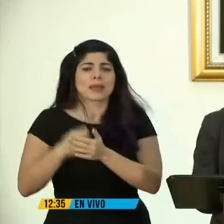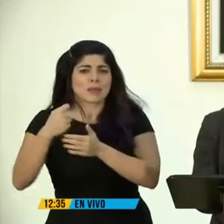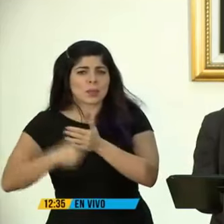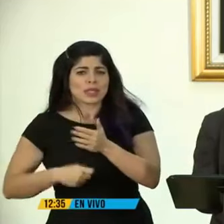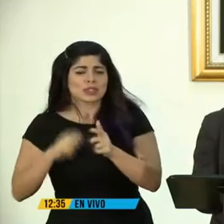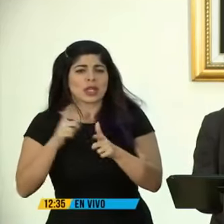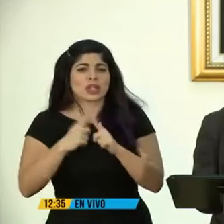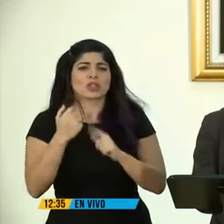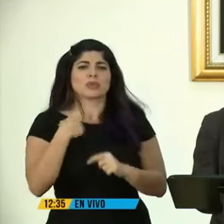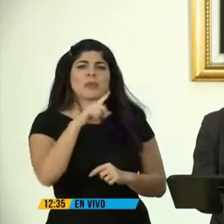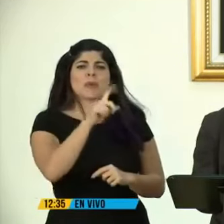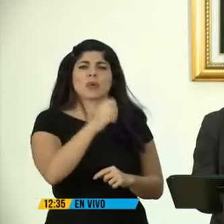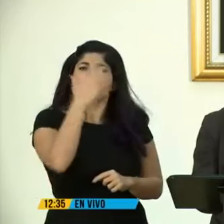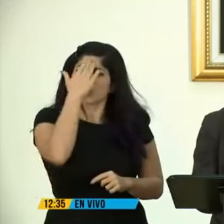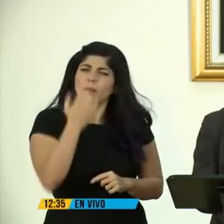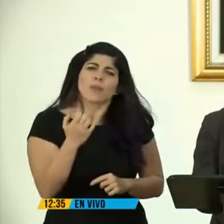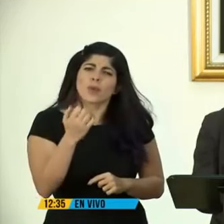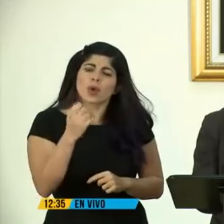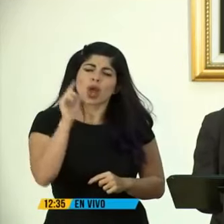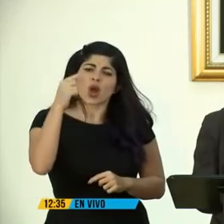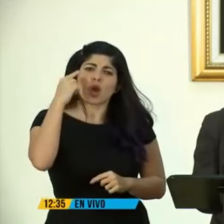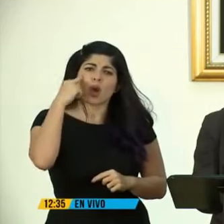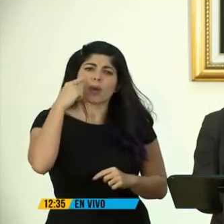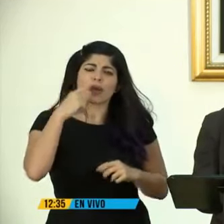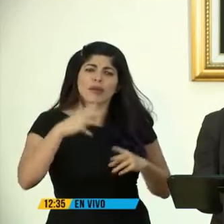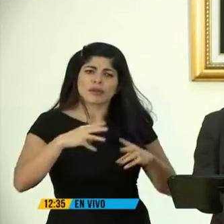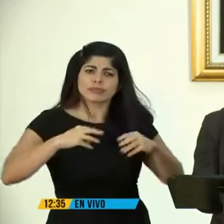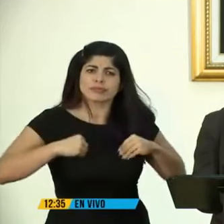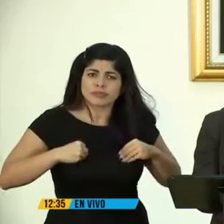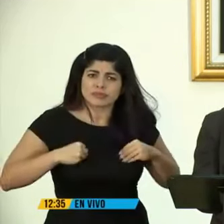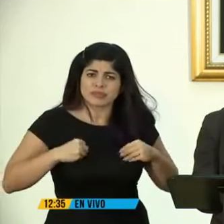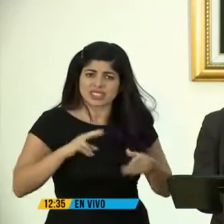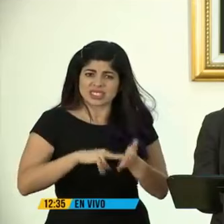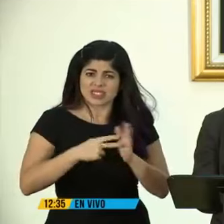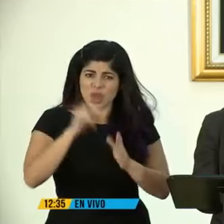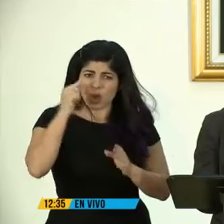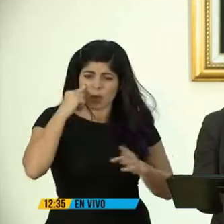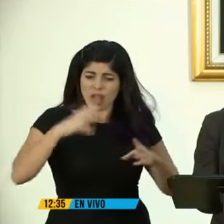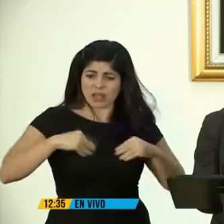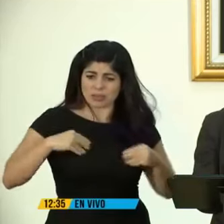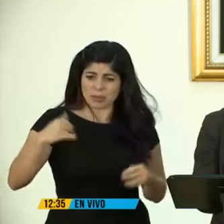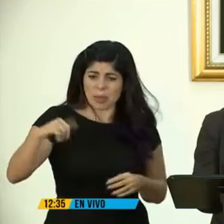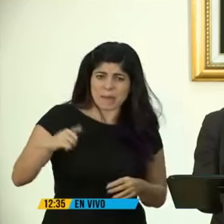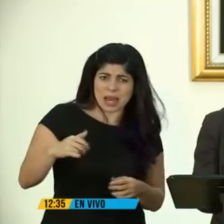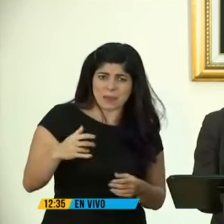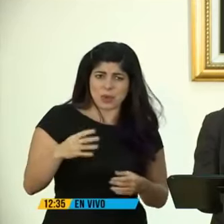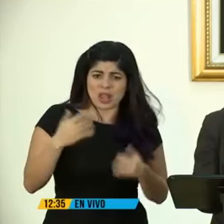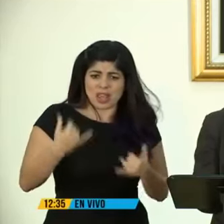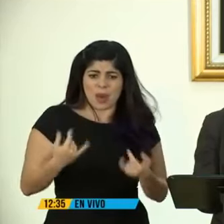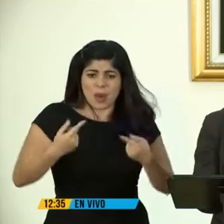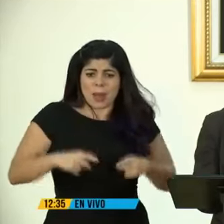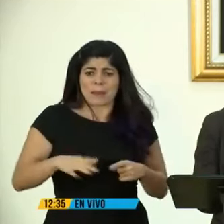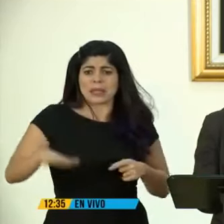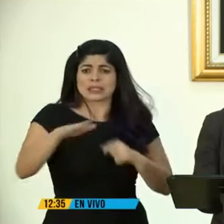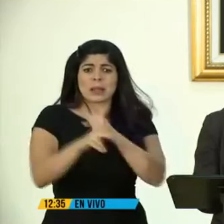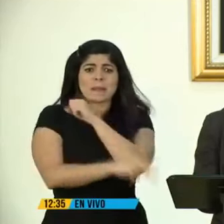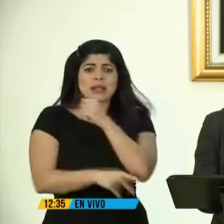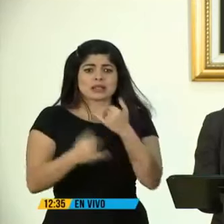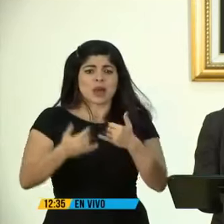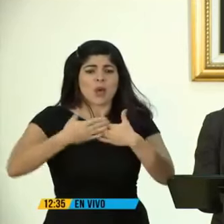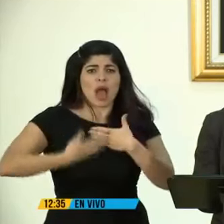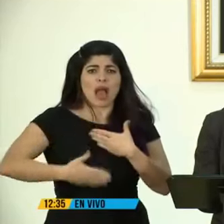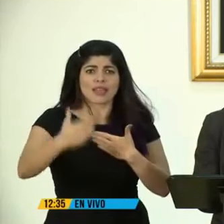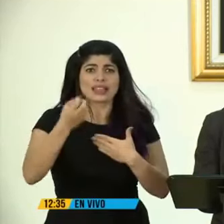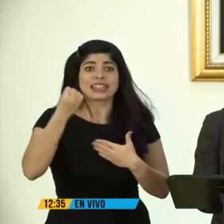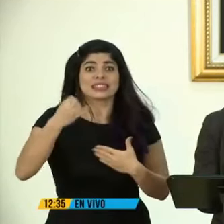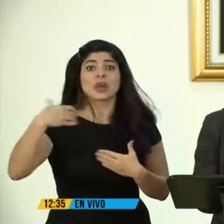Le pregunto por qué se dio el gobierno, se dejó manipular el gobierno y a qué nos exponemos en este país en adelante